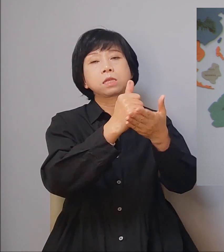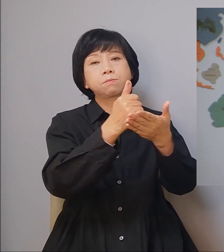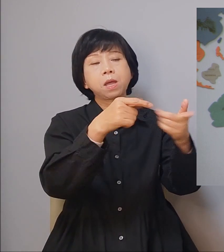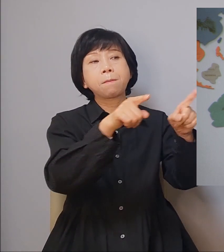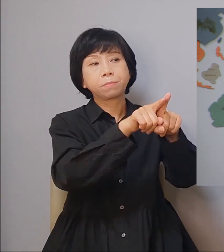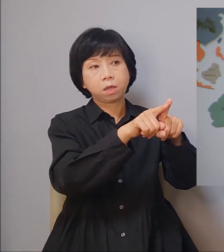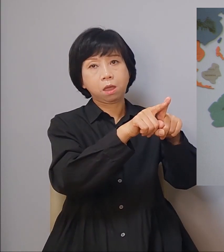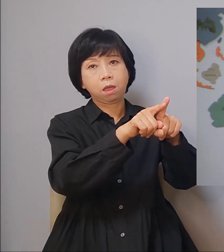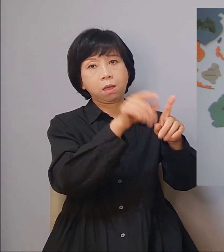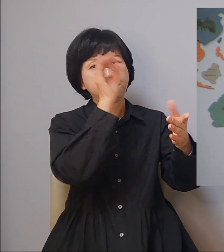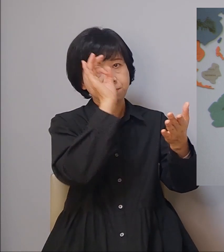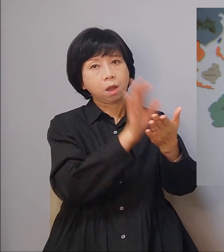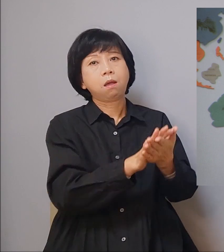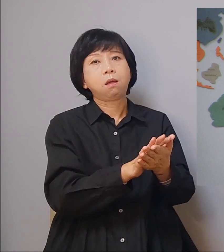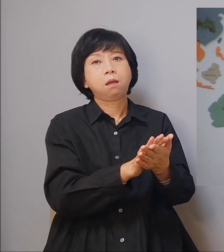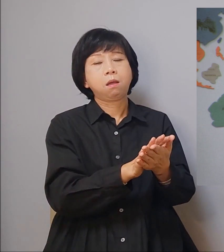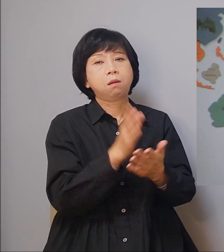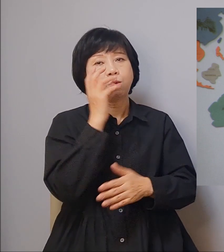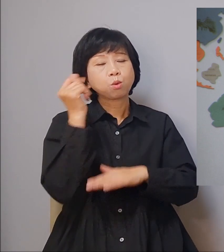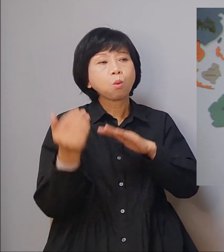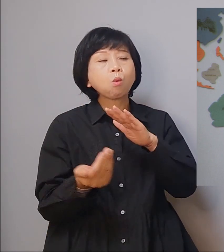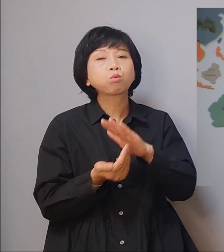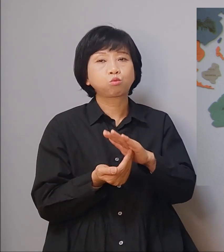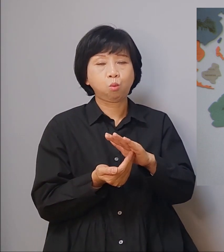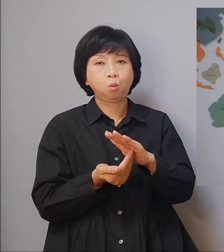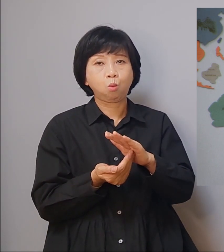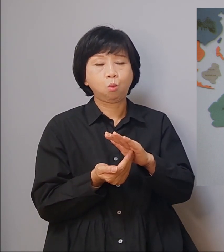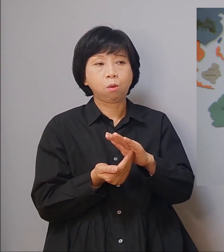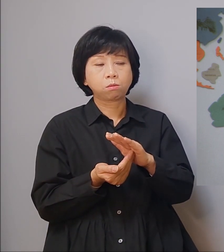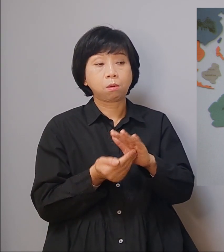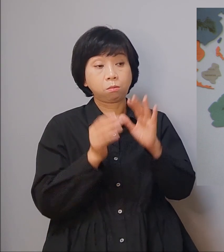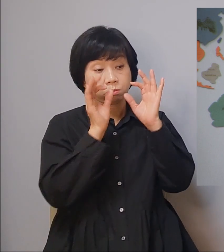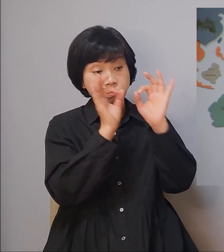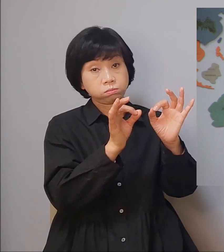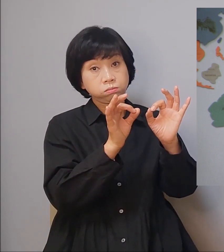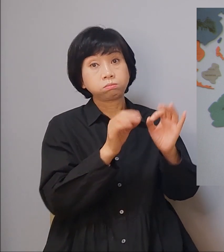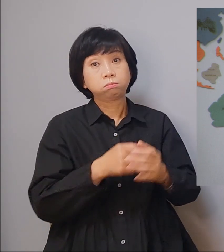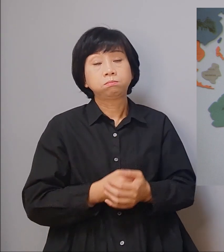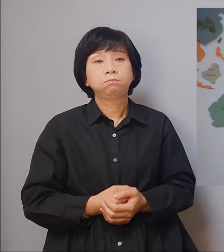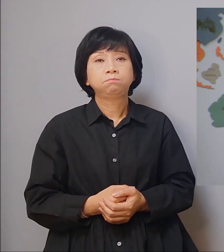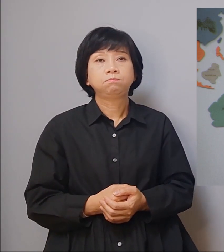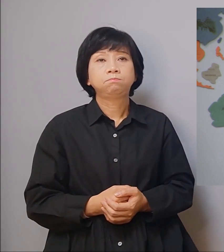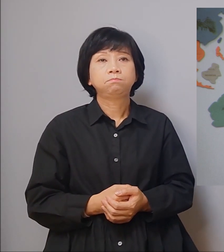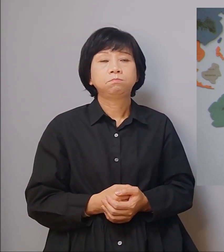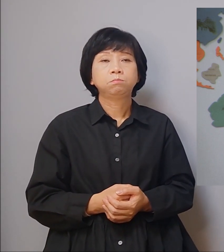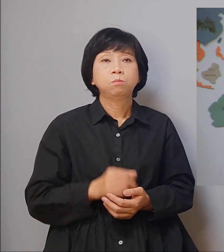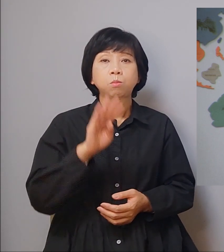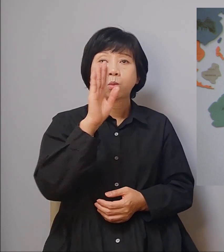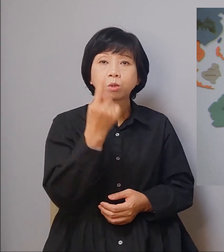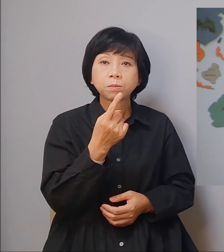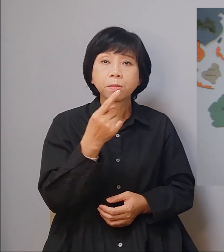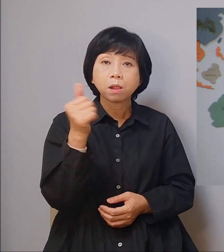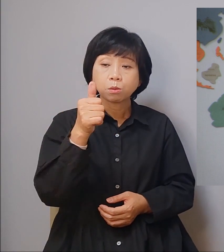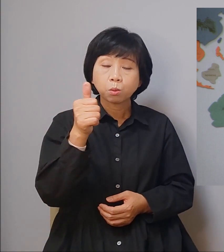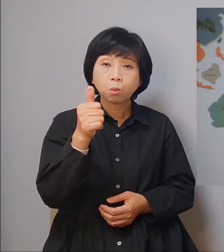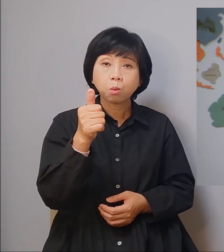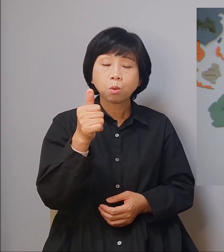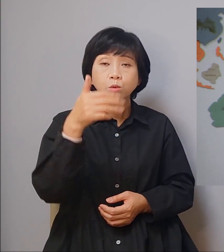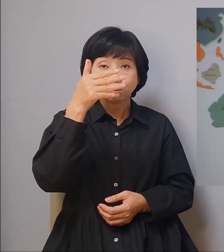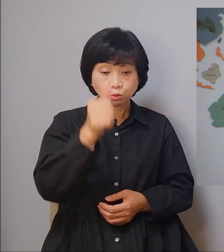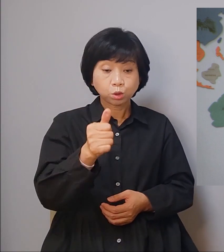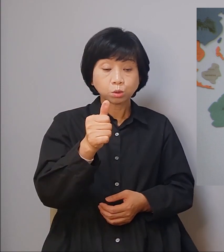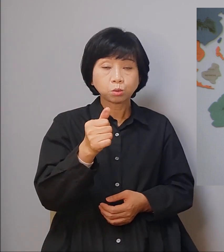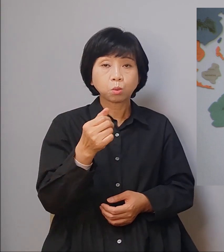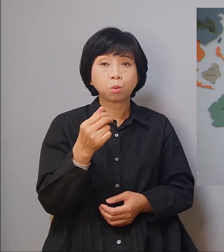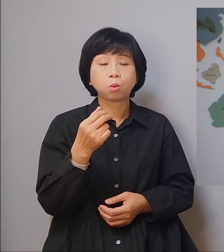함께 하시는 하나님 때문에 형통한 삶을 요셉이 산다라는 것을 보디발도 간수도 보게 됩니다.